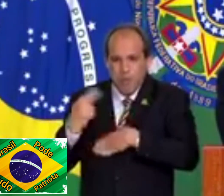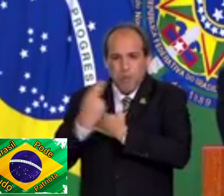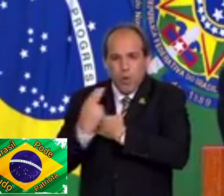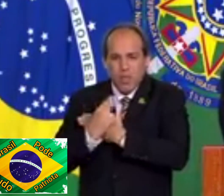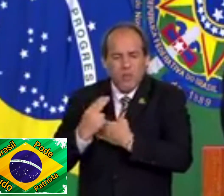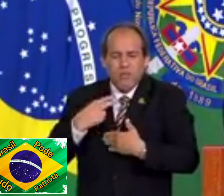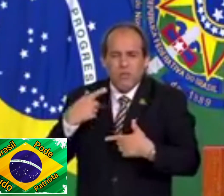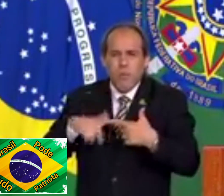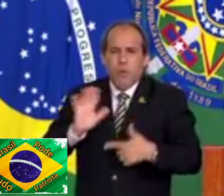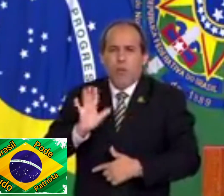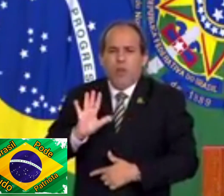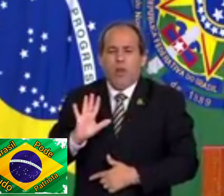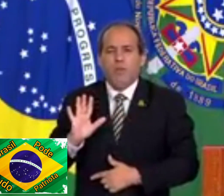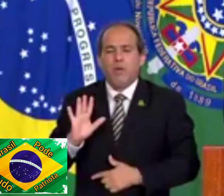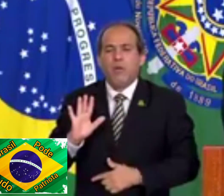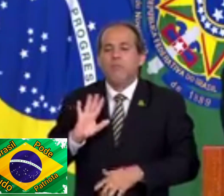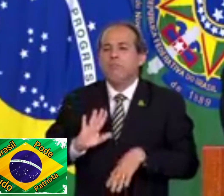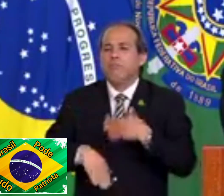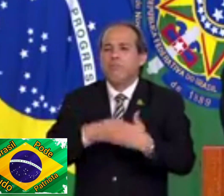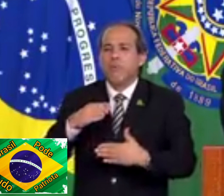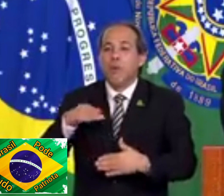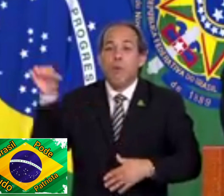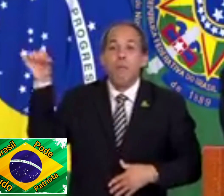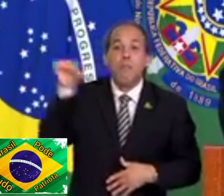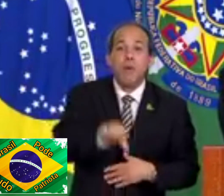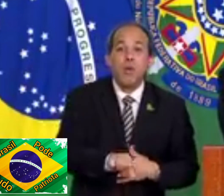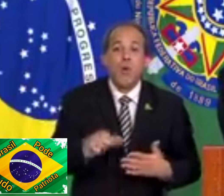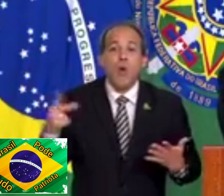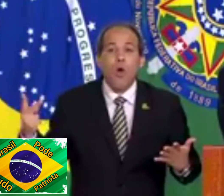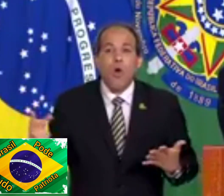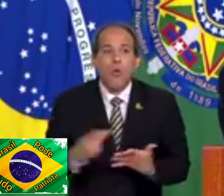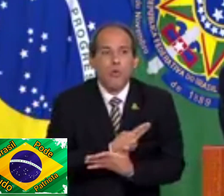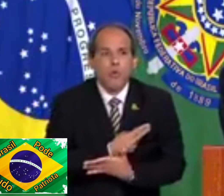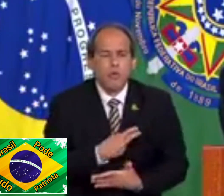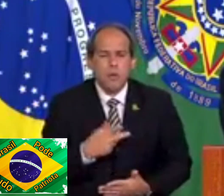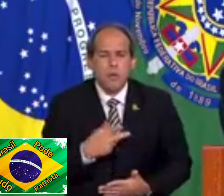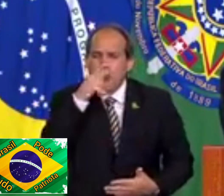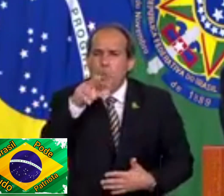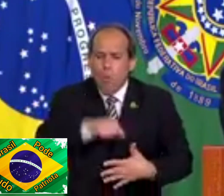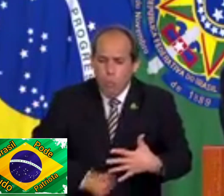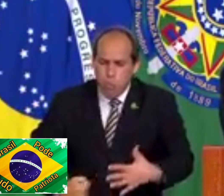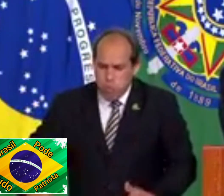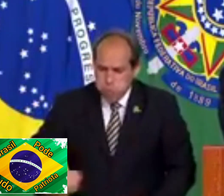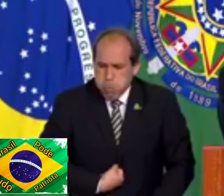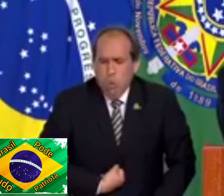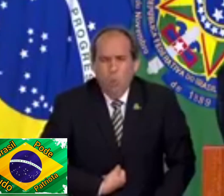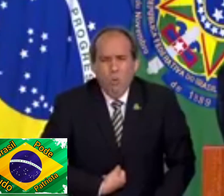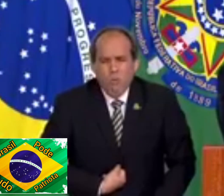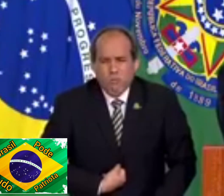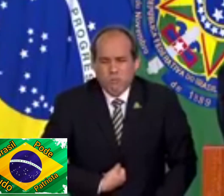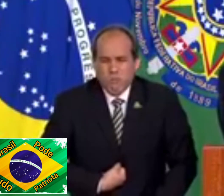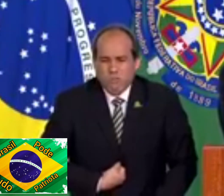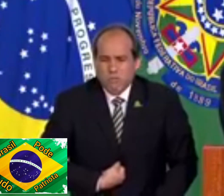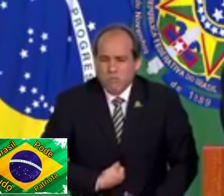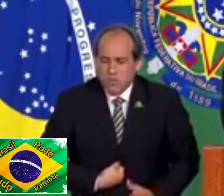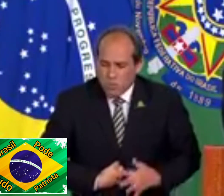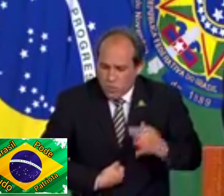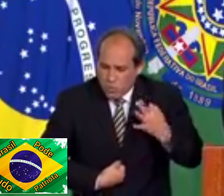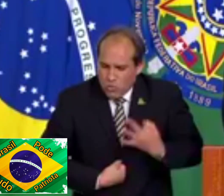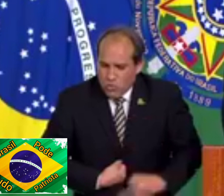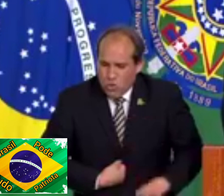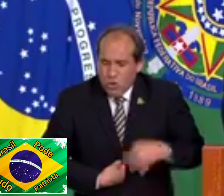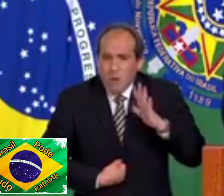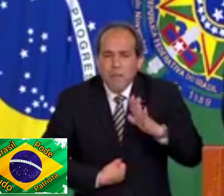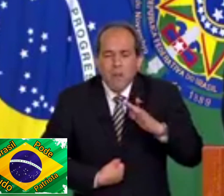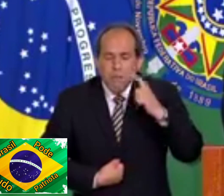O pior aconteceu. Senti um soco na boca do estômago. Jamais poderia imaginar que